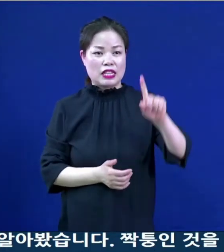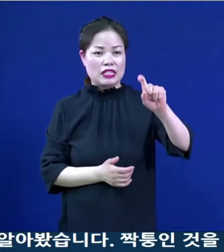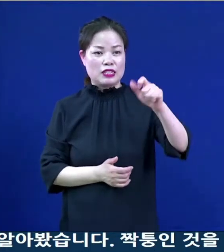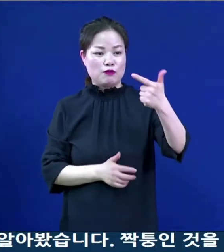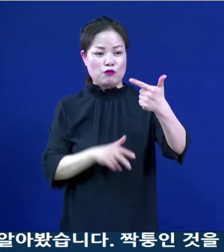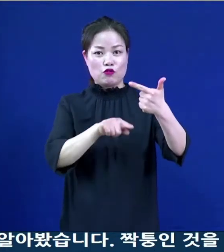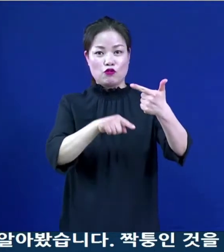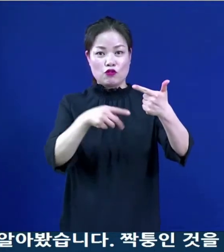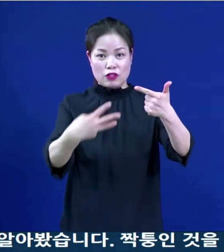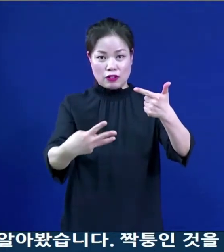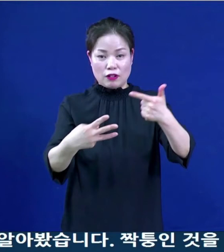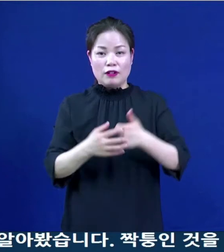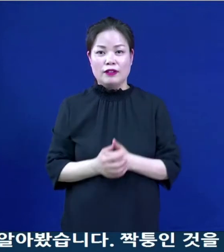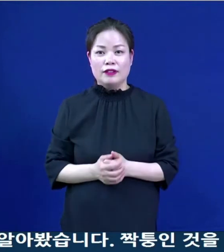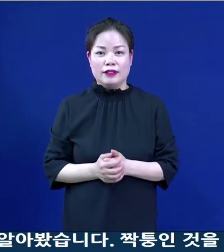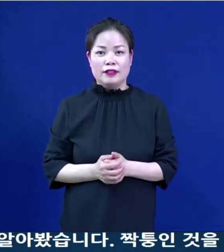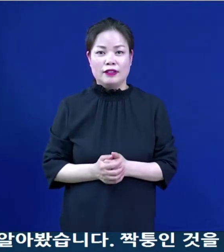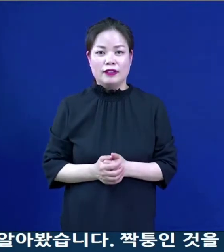16절